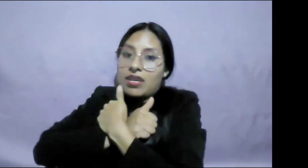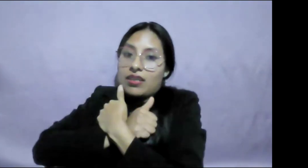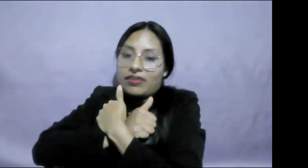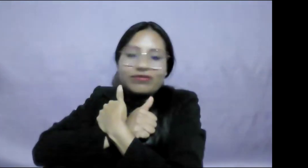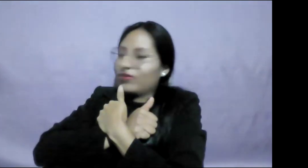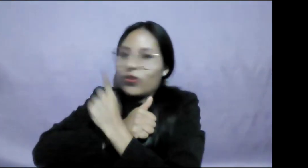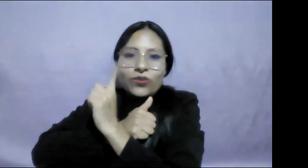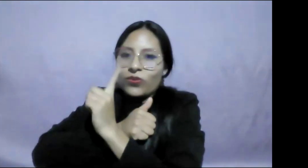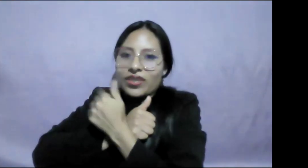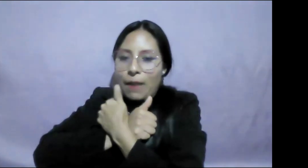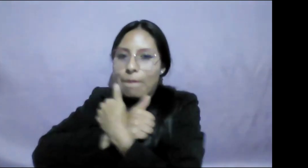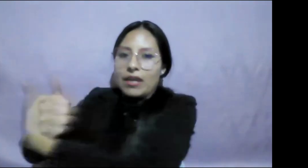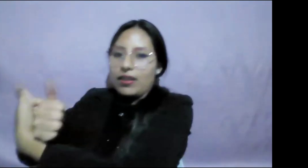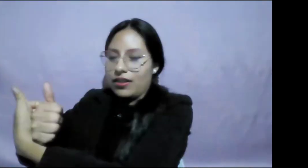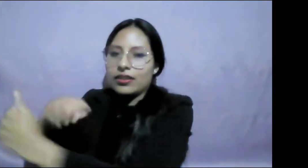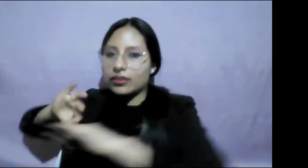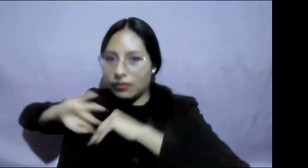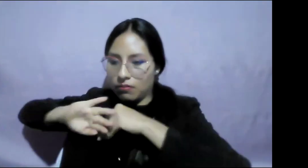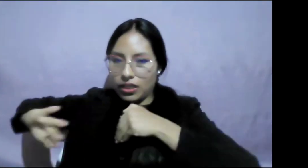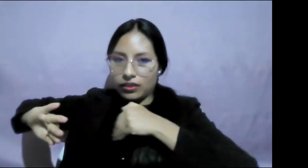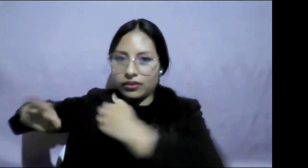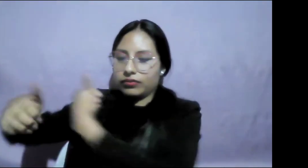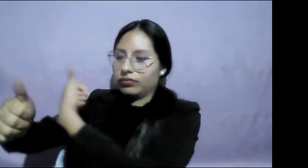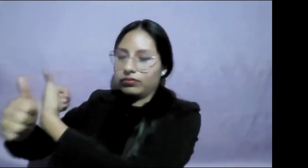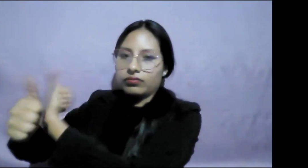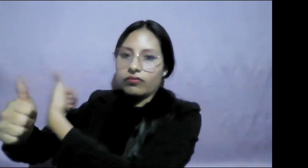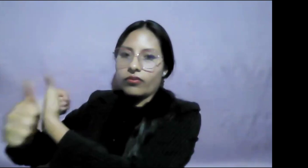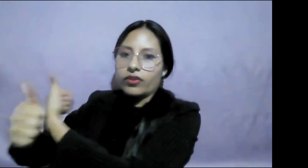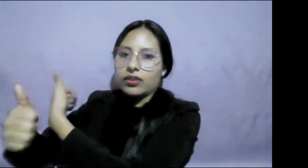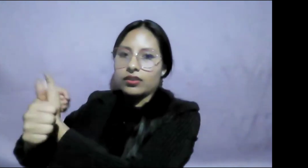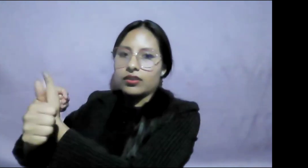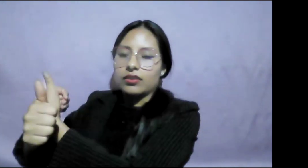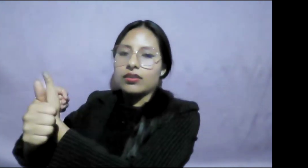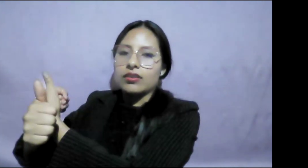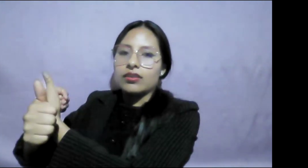ajá colocando No en el pecho sino hacia